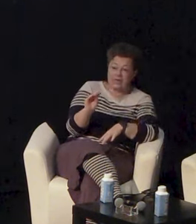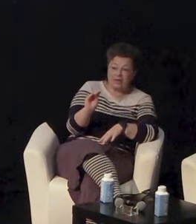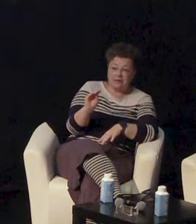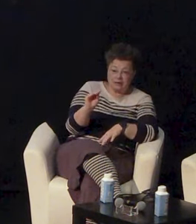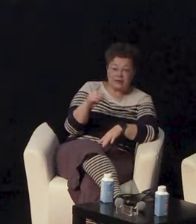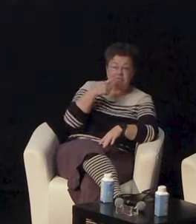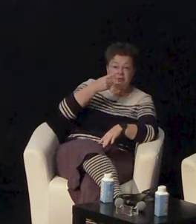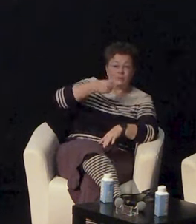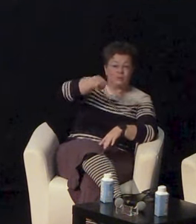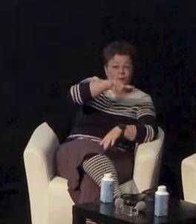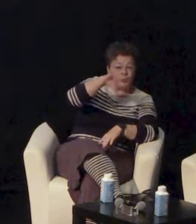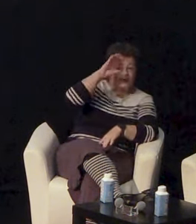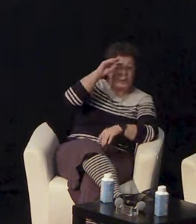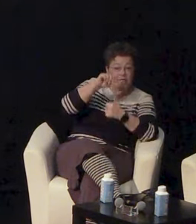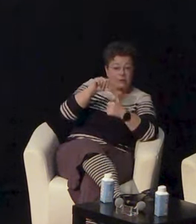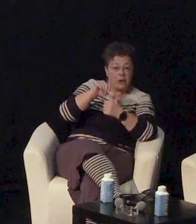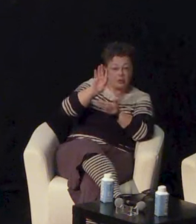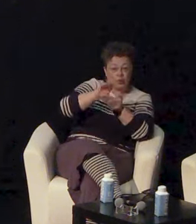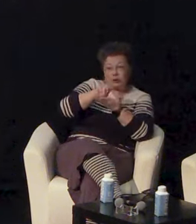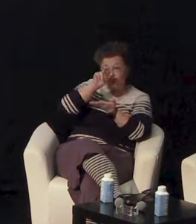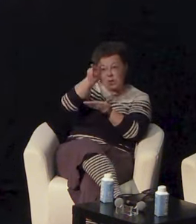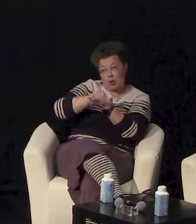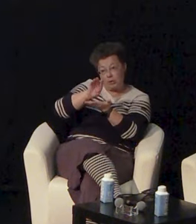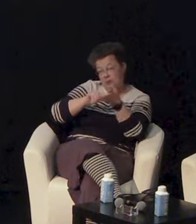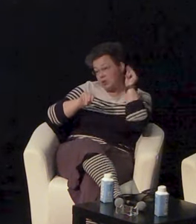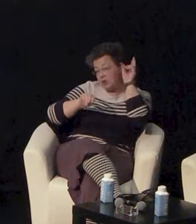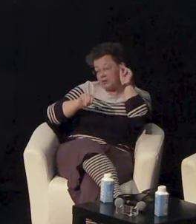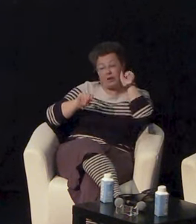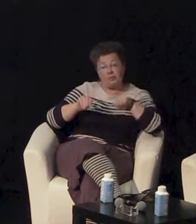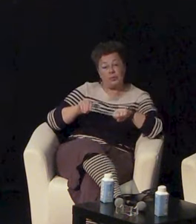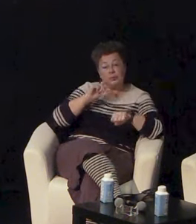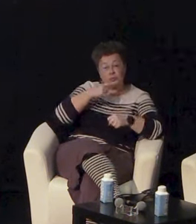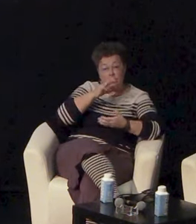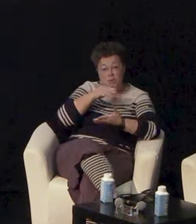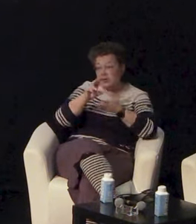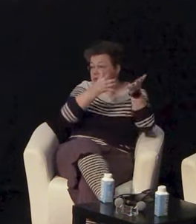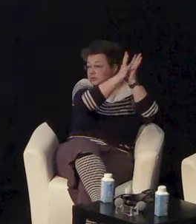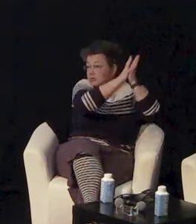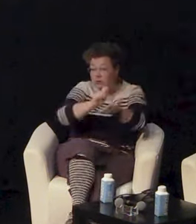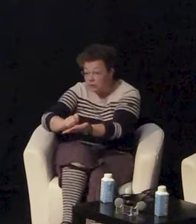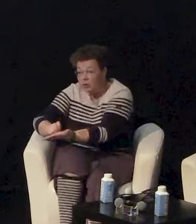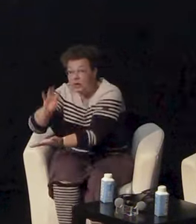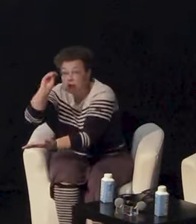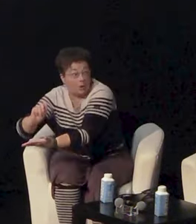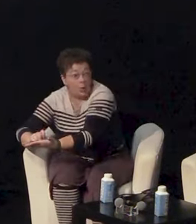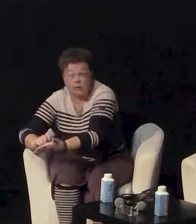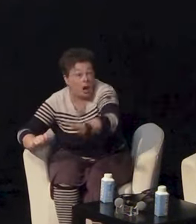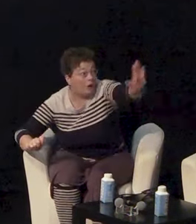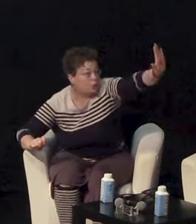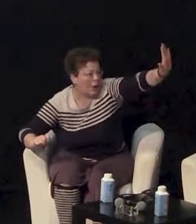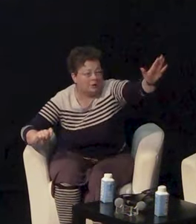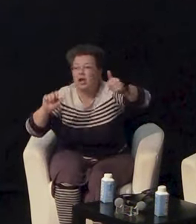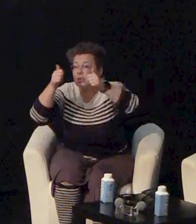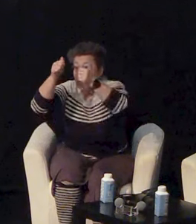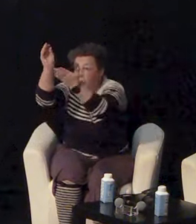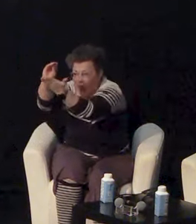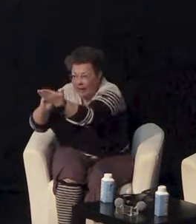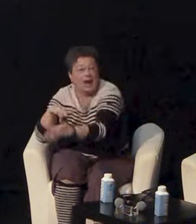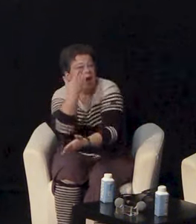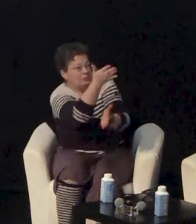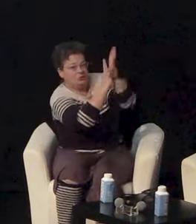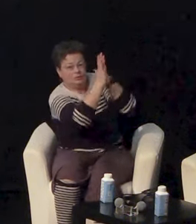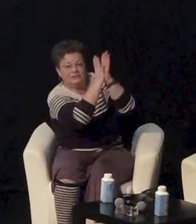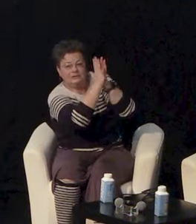temps. Ils écrivent, ils parlent. Vous, les étudiants entendants, vous copiez, et puis en même temps, vous écoutez. Et par contre, nous, par exemple, on ne peut